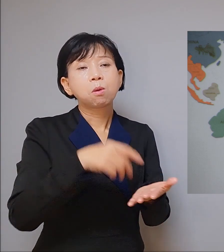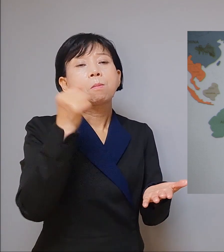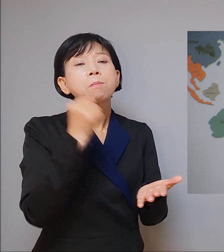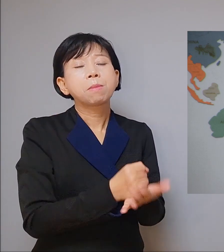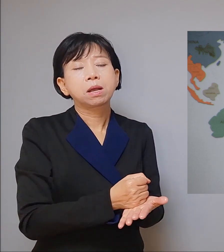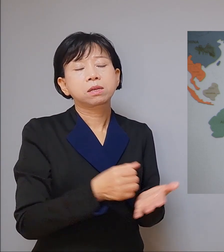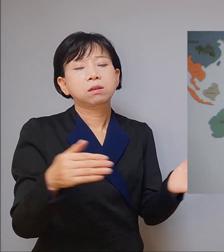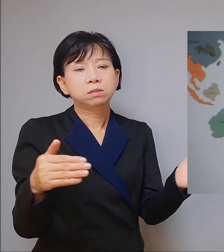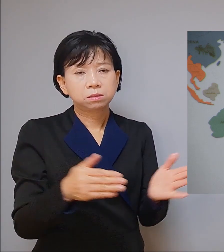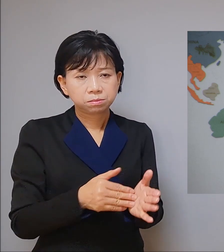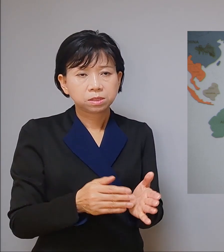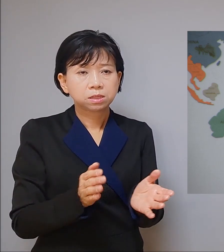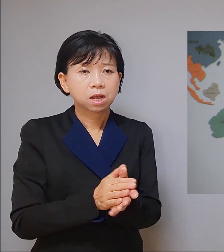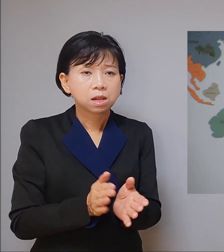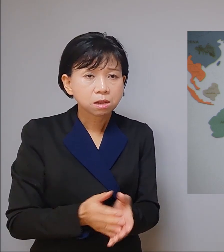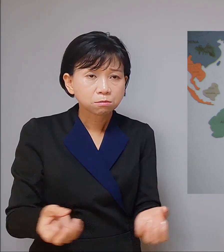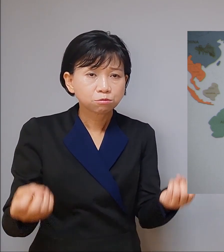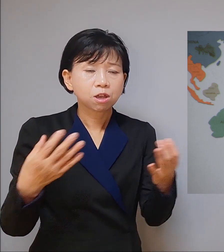박혔습니다. 할렐루야.